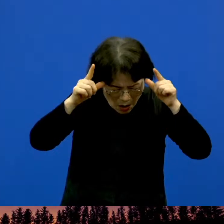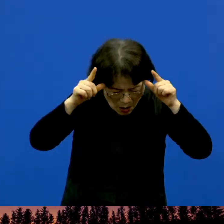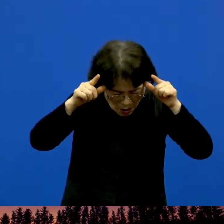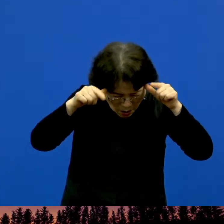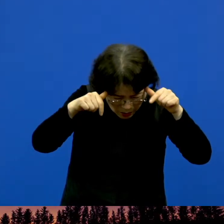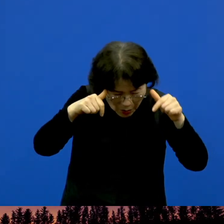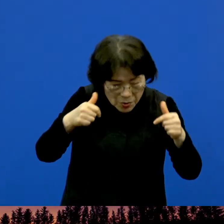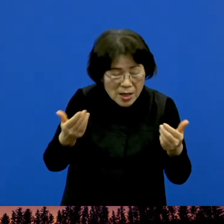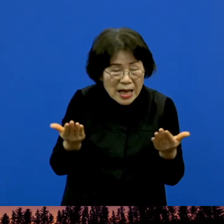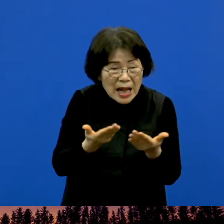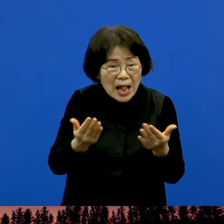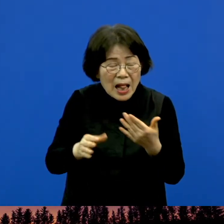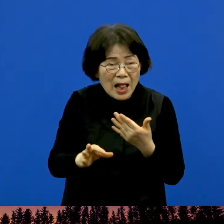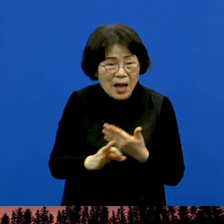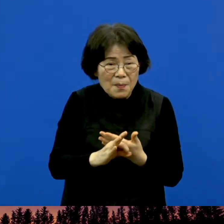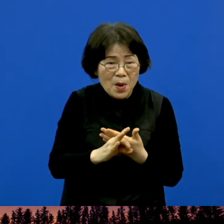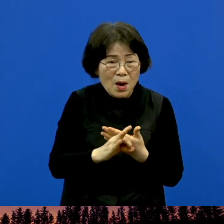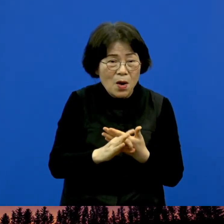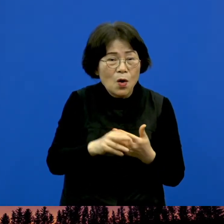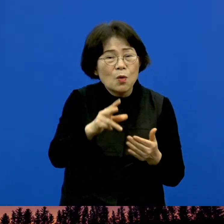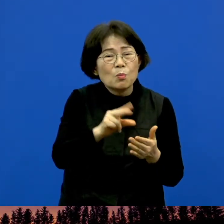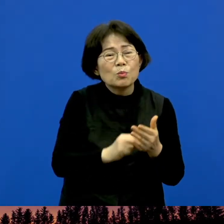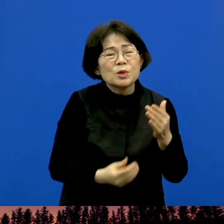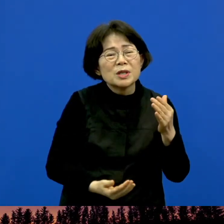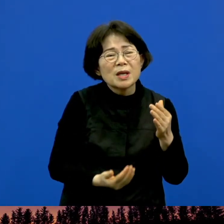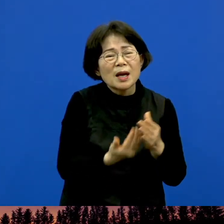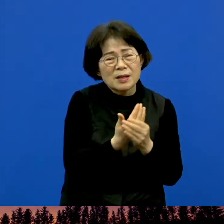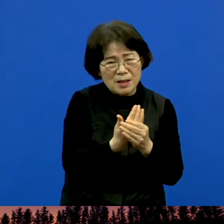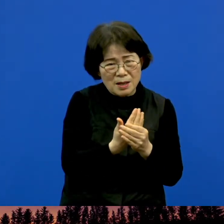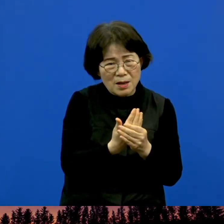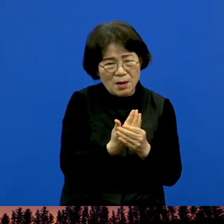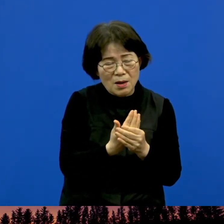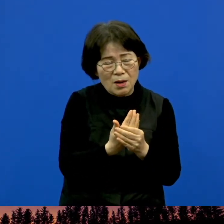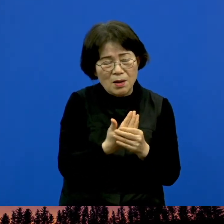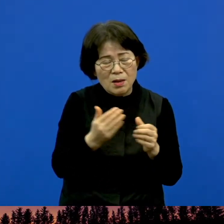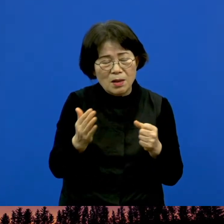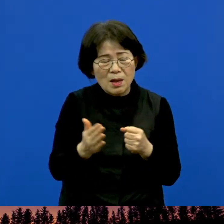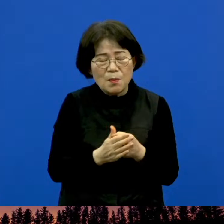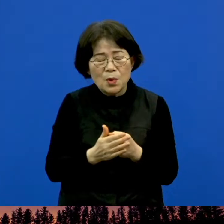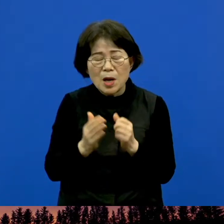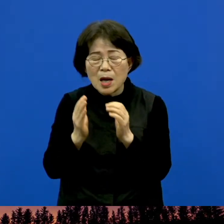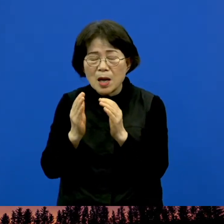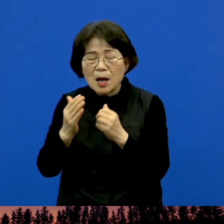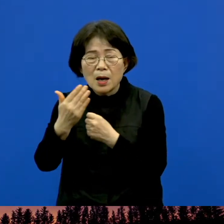겨우겨우 해낸다면 그 뭔가 문제가 있는 거 다시 원점부터 시작해 봐야 돼요.